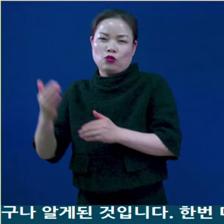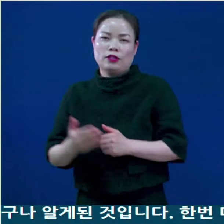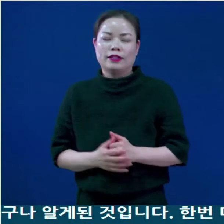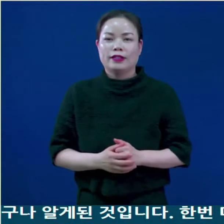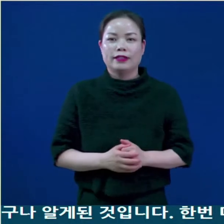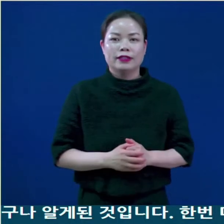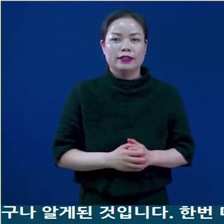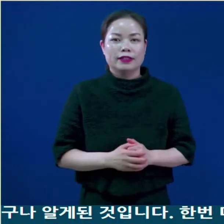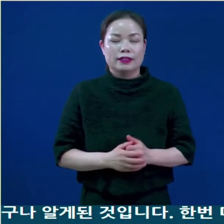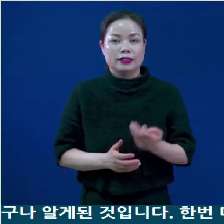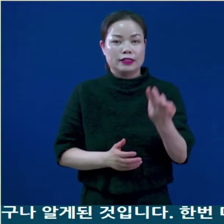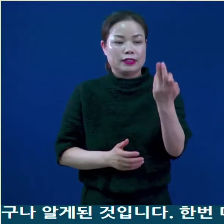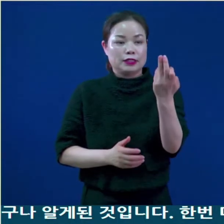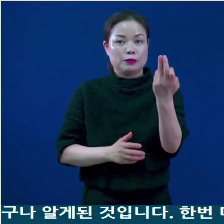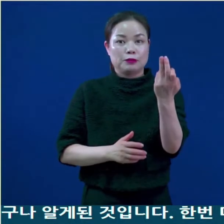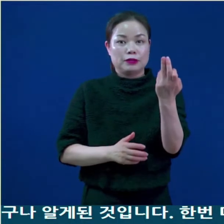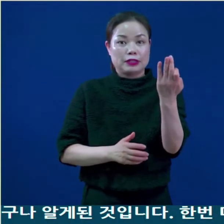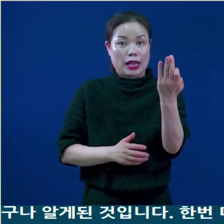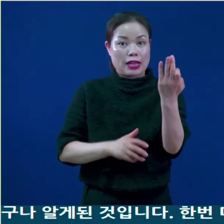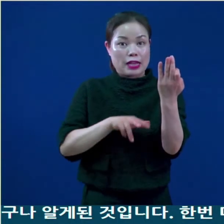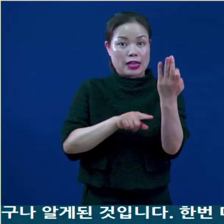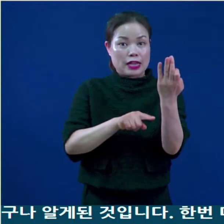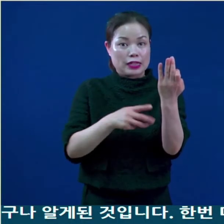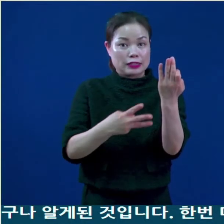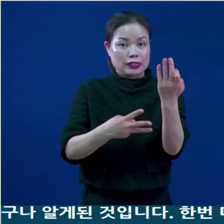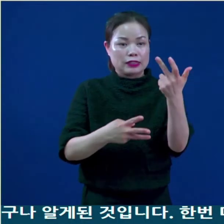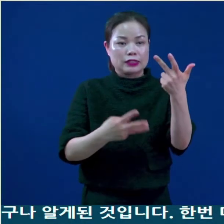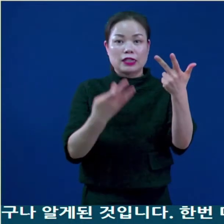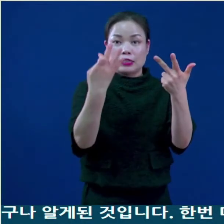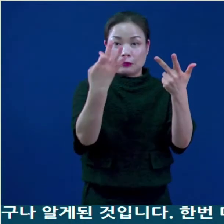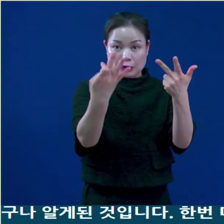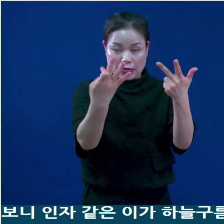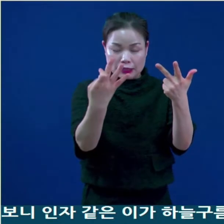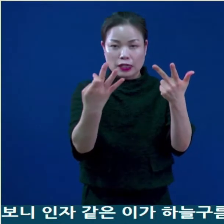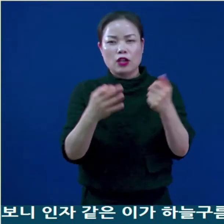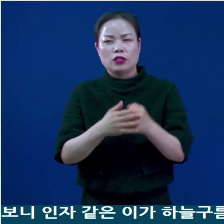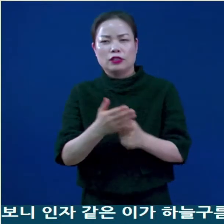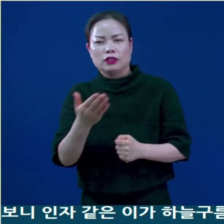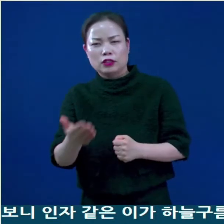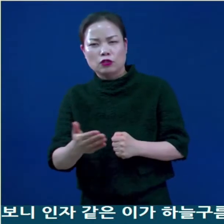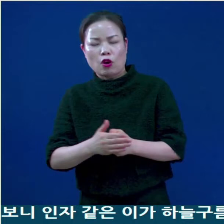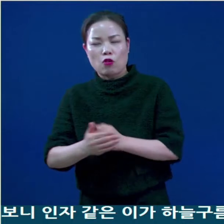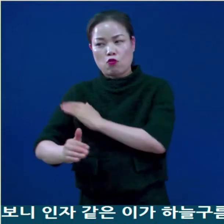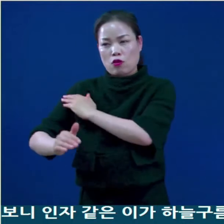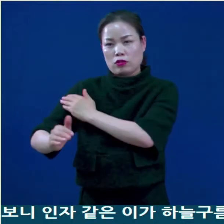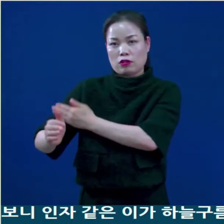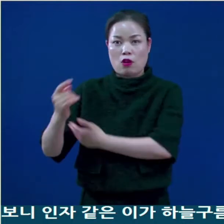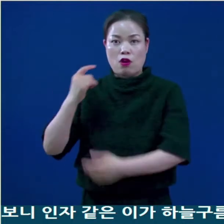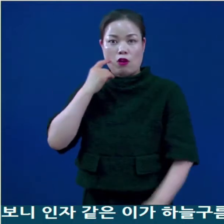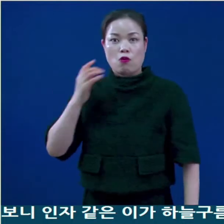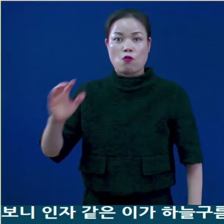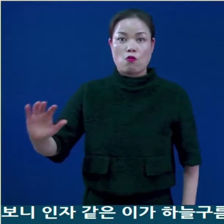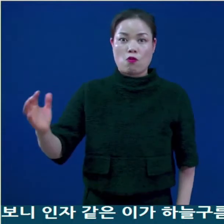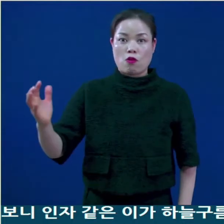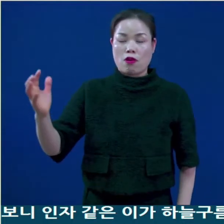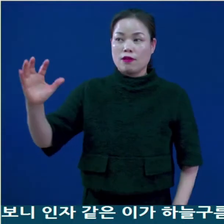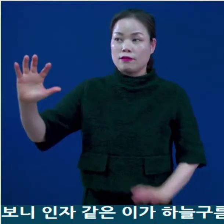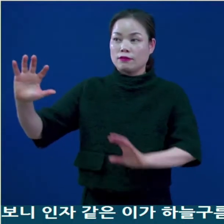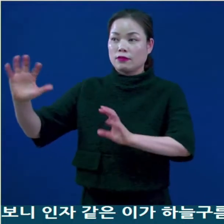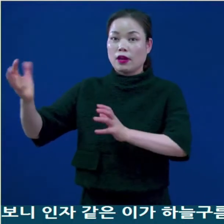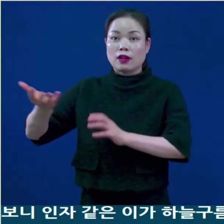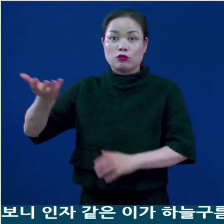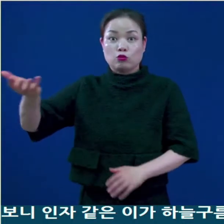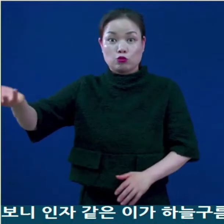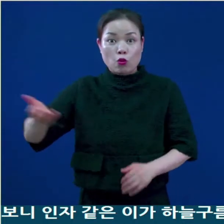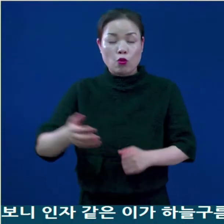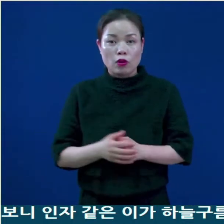인도되매. 14절도 보십시다. 14절 읽습니다. 그에게 권세와 영광과 나라를 주고.